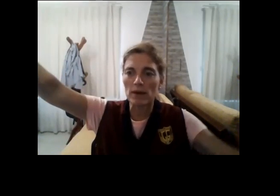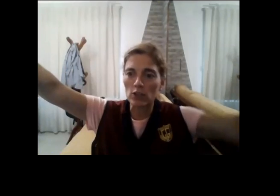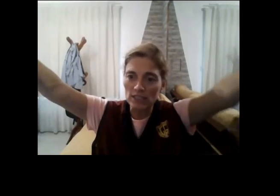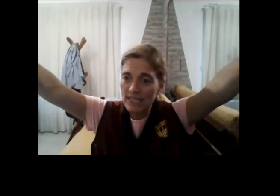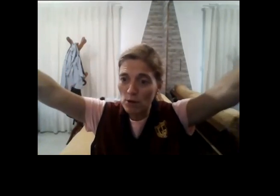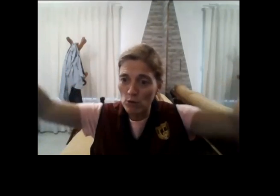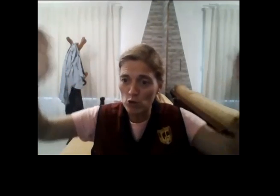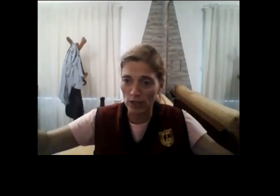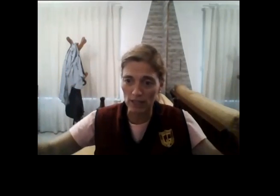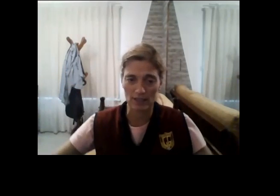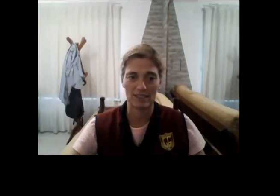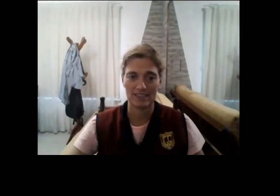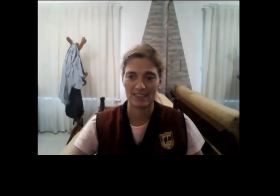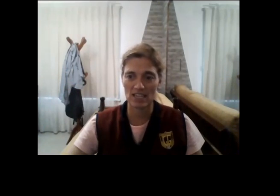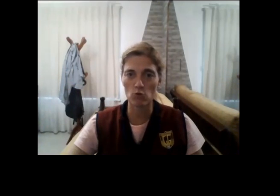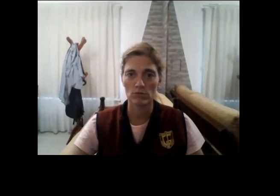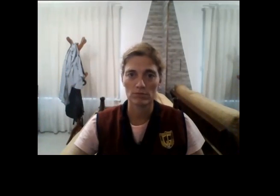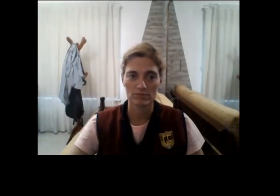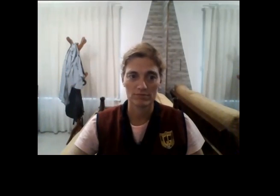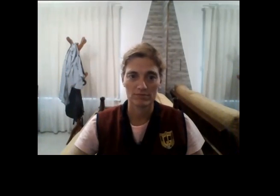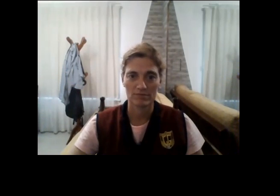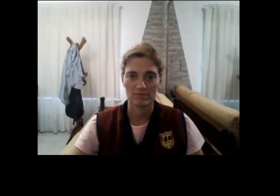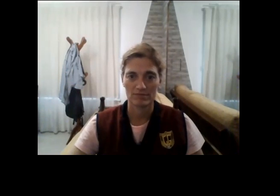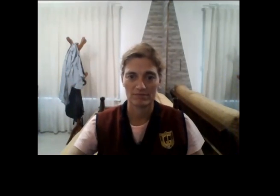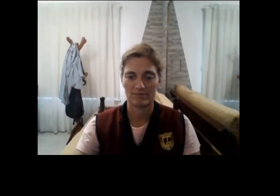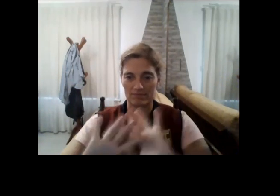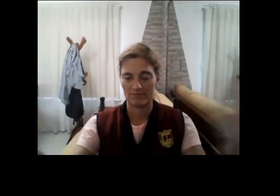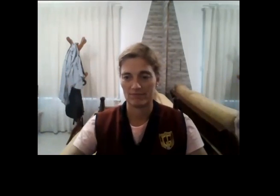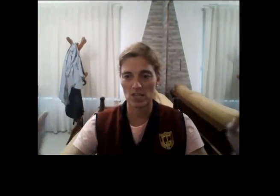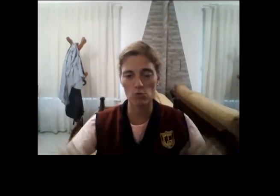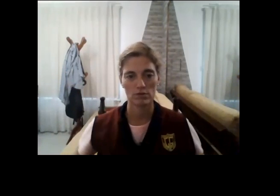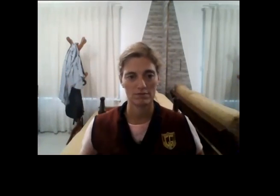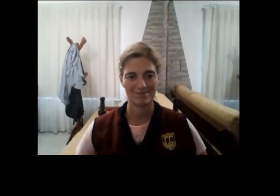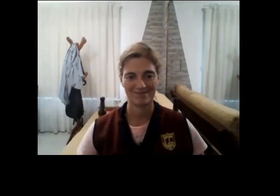próxima, Gaby. Los extrañamos mucho, ¿eh? Los extrañamos, chau. Y los queremos mucho. Nos vemos. Chao.